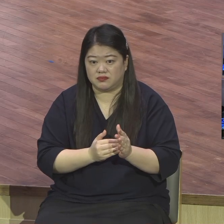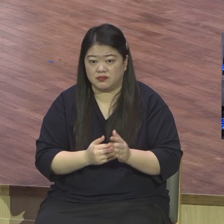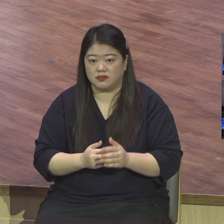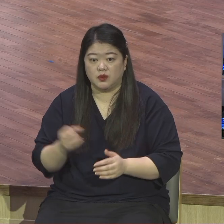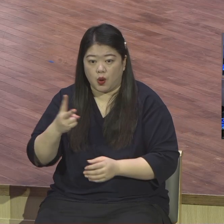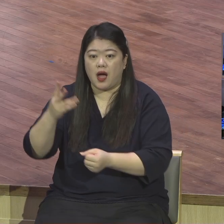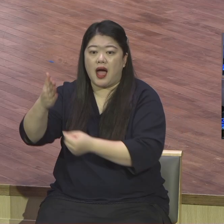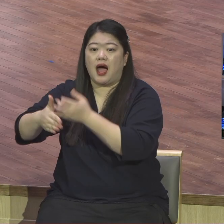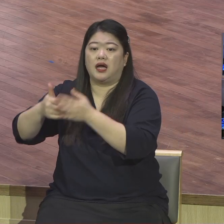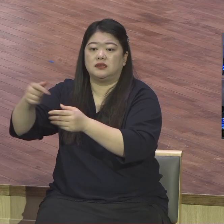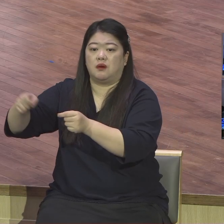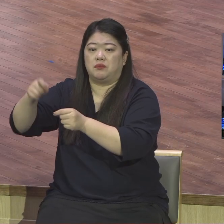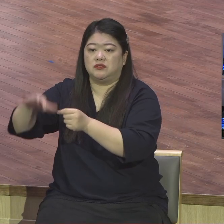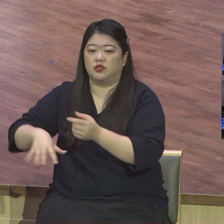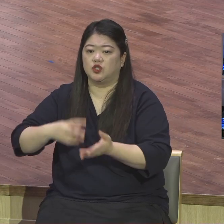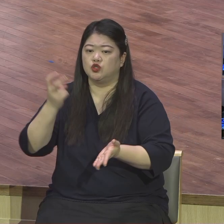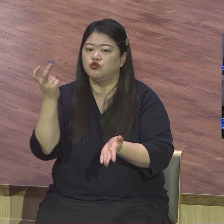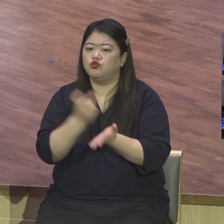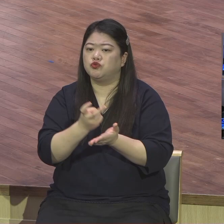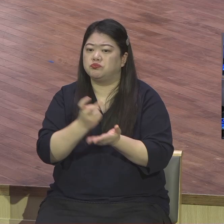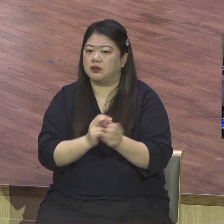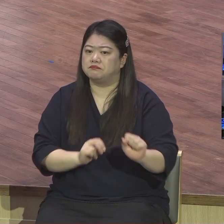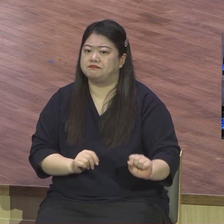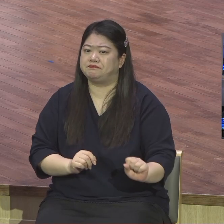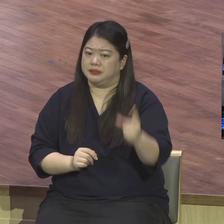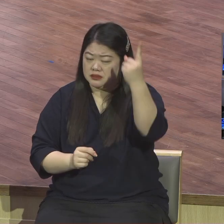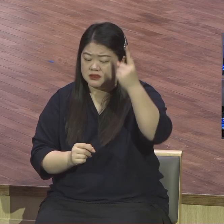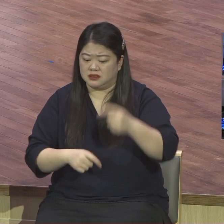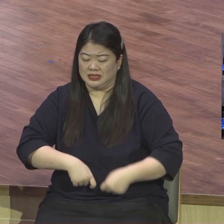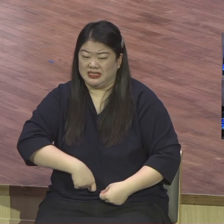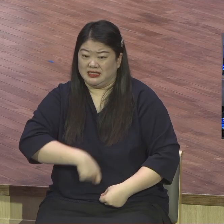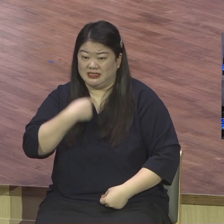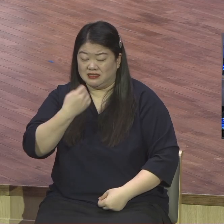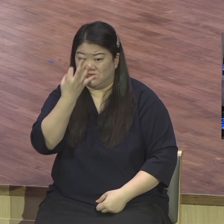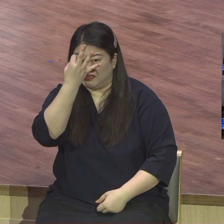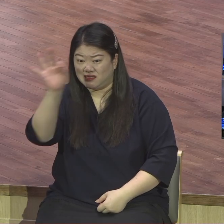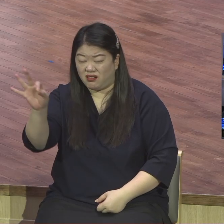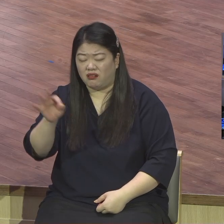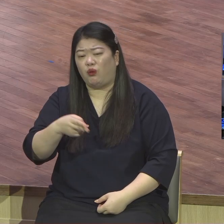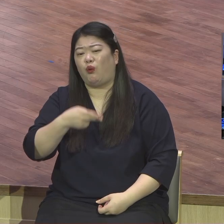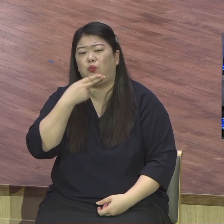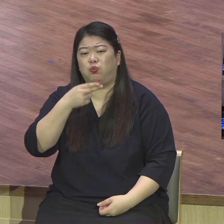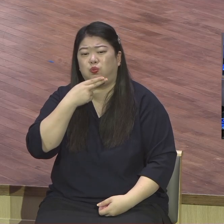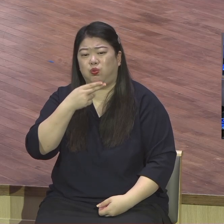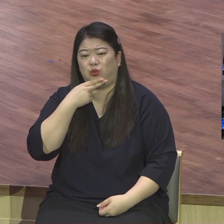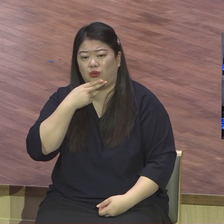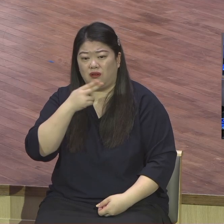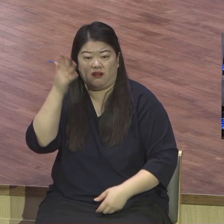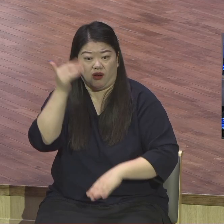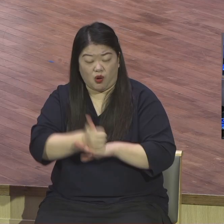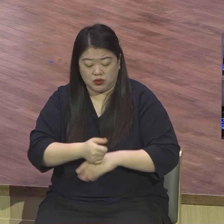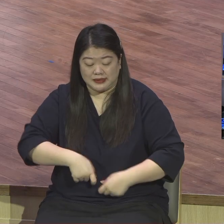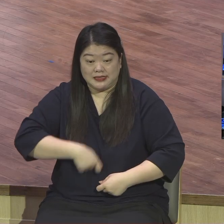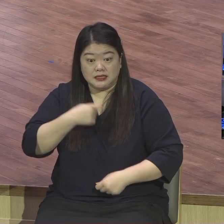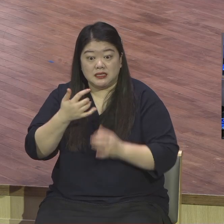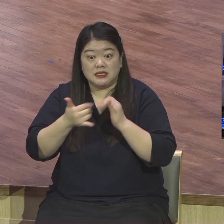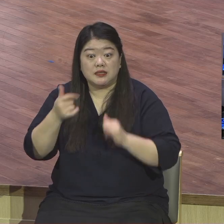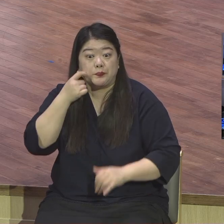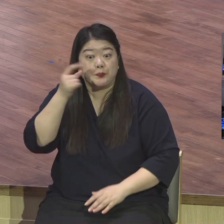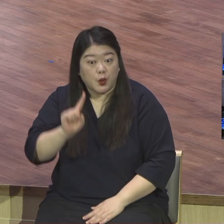앞에서 아무도 율법으로 말미암아 어렵게 되지 못할 것이 분명한 이는 의인은